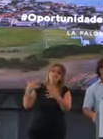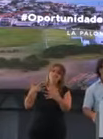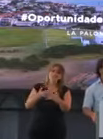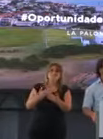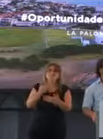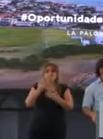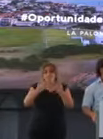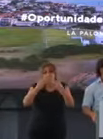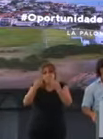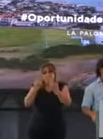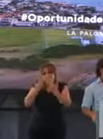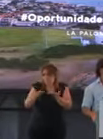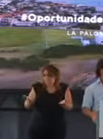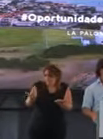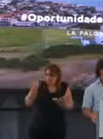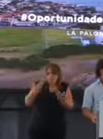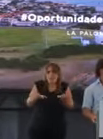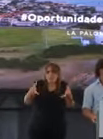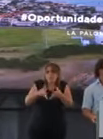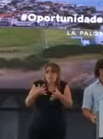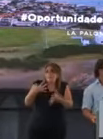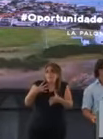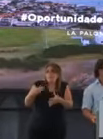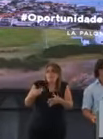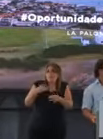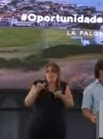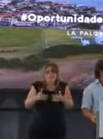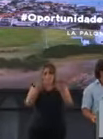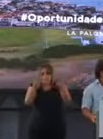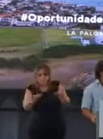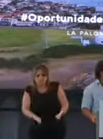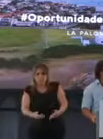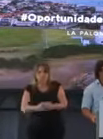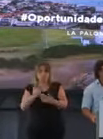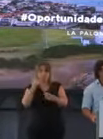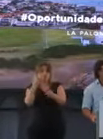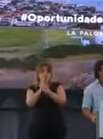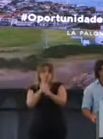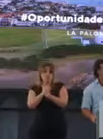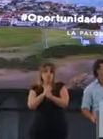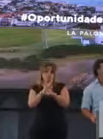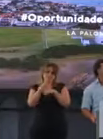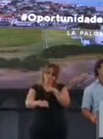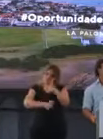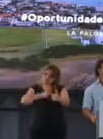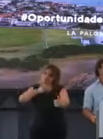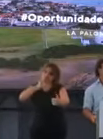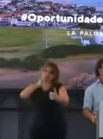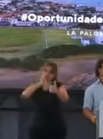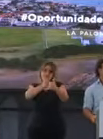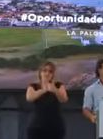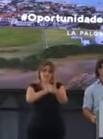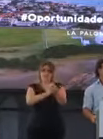está en la génesis del Partido Nacional, que es la persona. Nuestro trabajo está al lado de la persona.